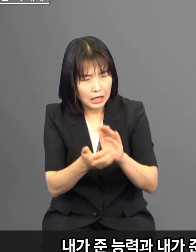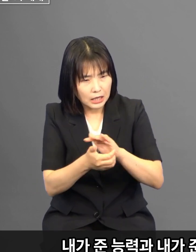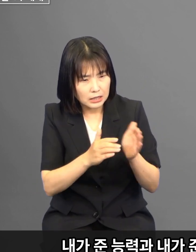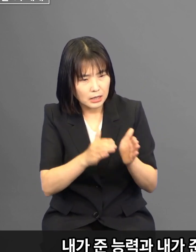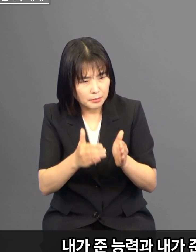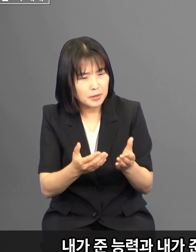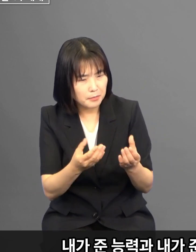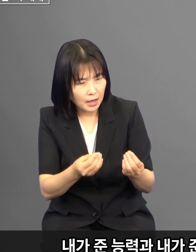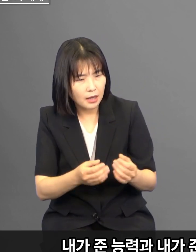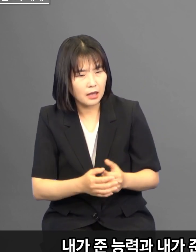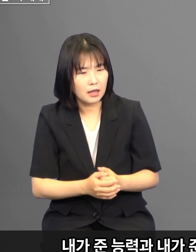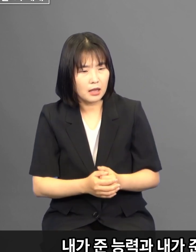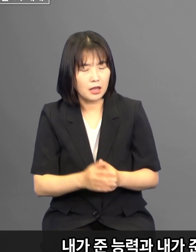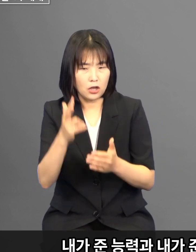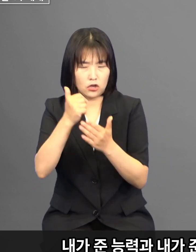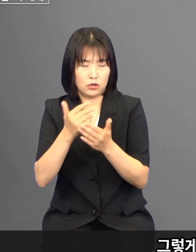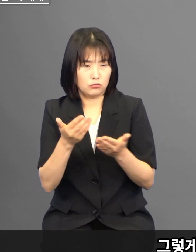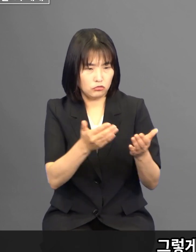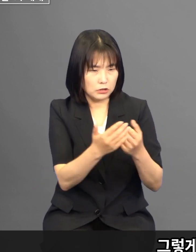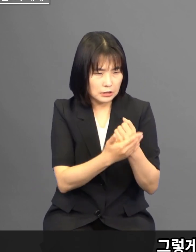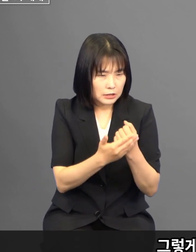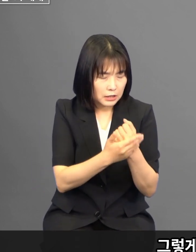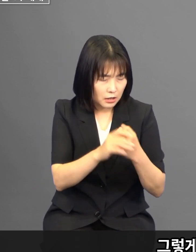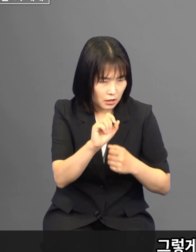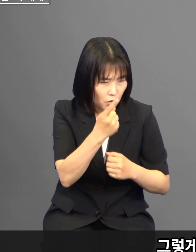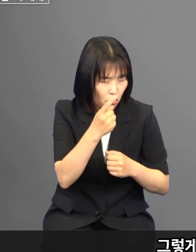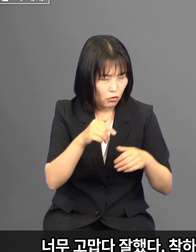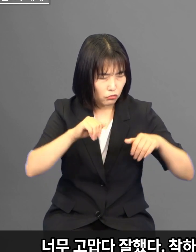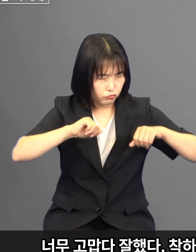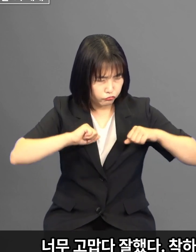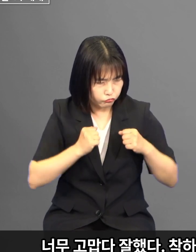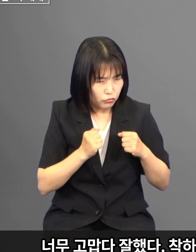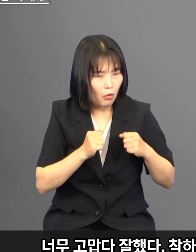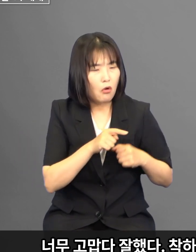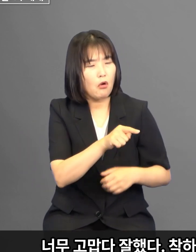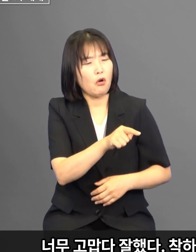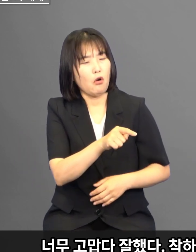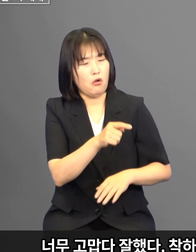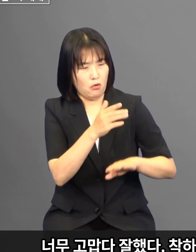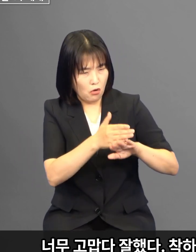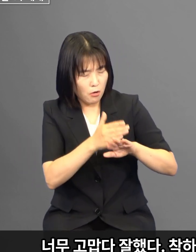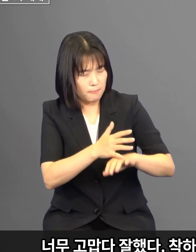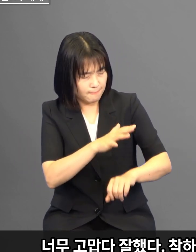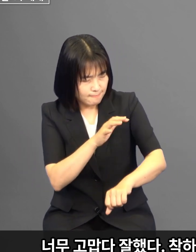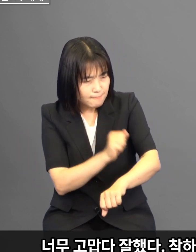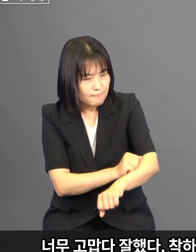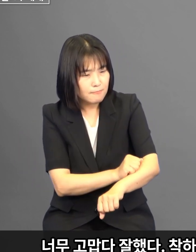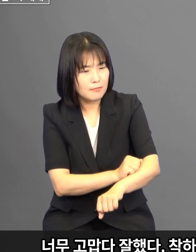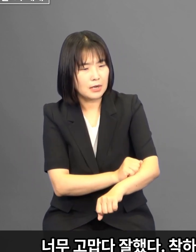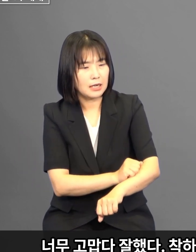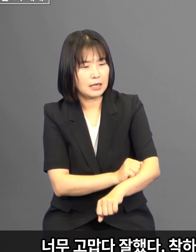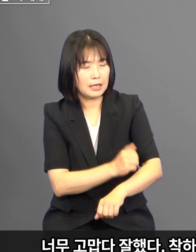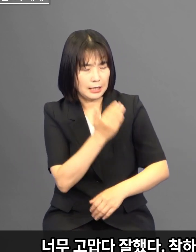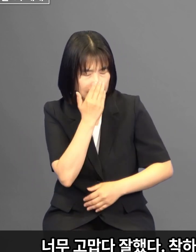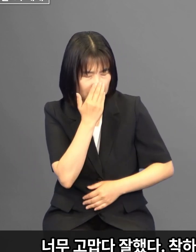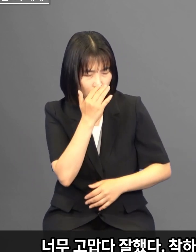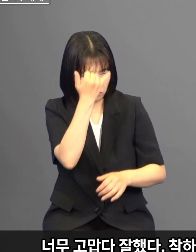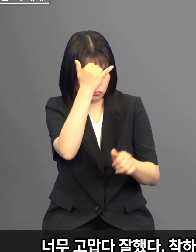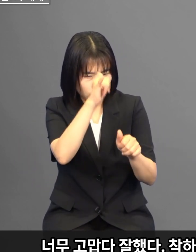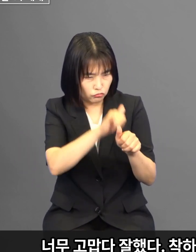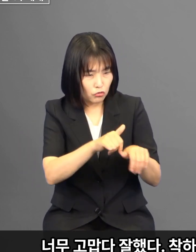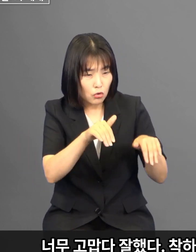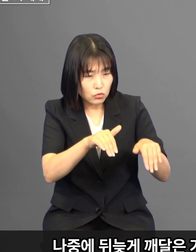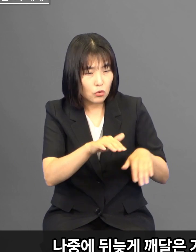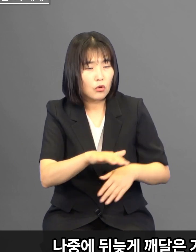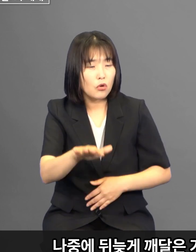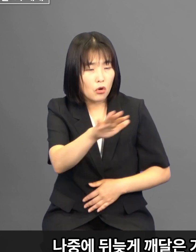준 은혜로 말미암아 정말 순종하여 그렇게 예비해 주었구나. 너무 고맙다. 잘했다. 착하고 충성된 종아. 다 그렇게 하실